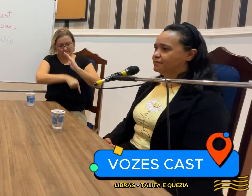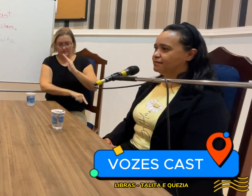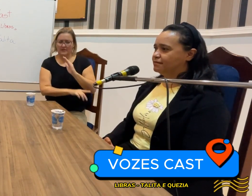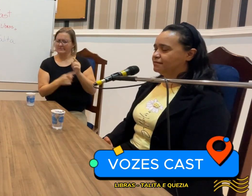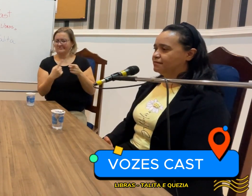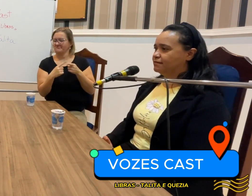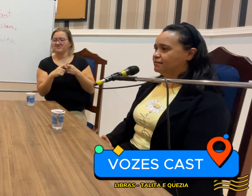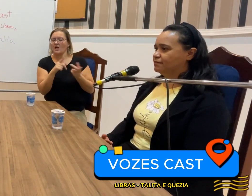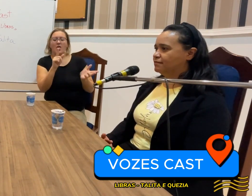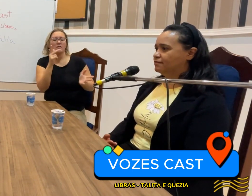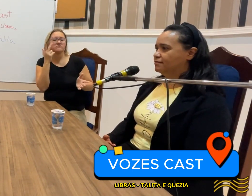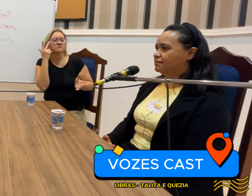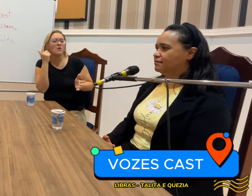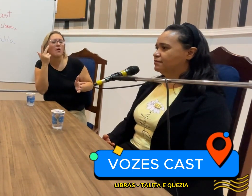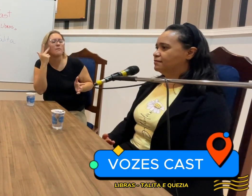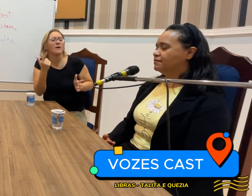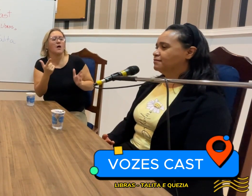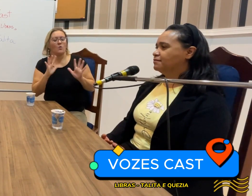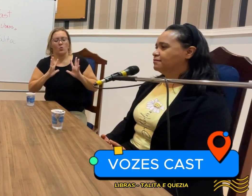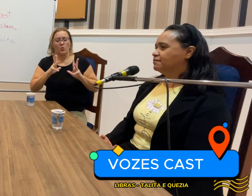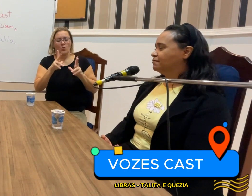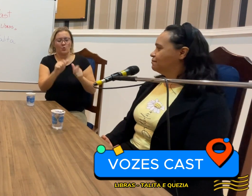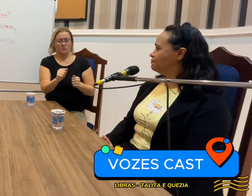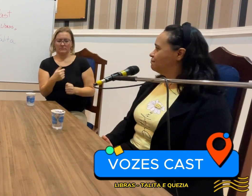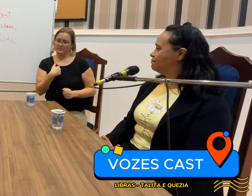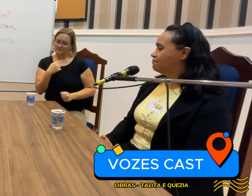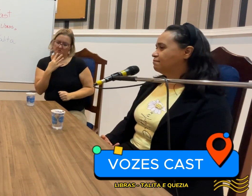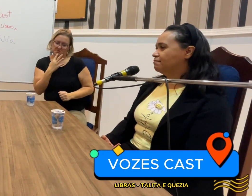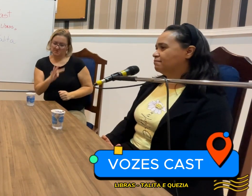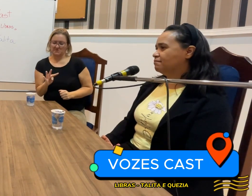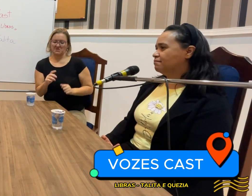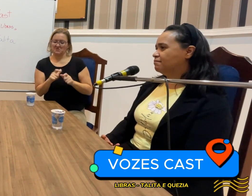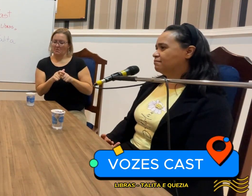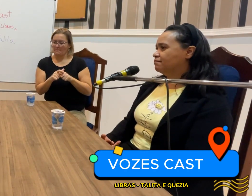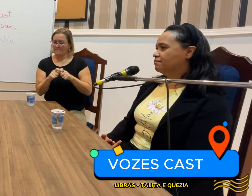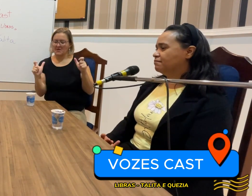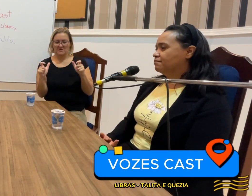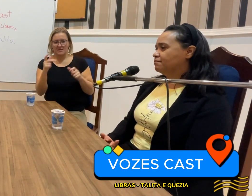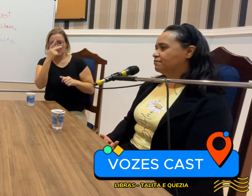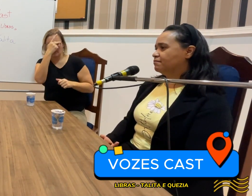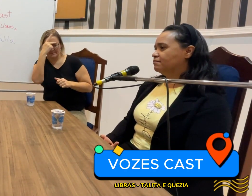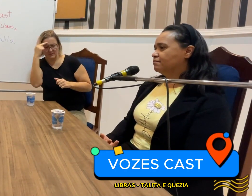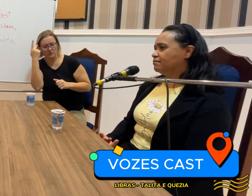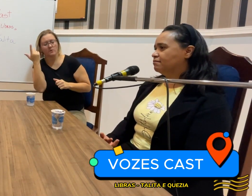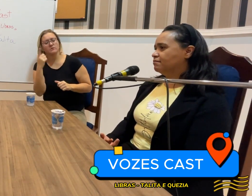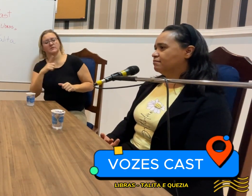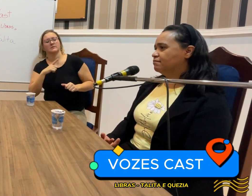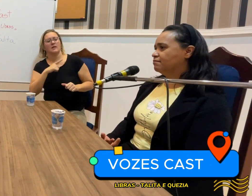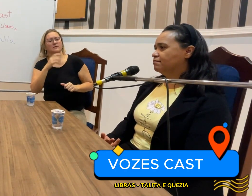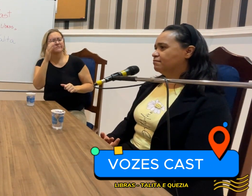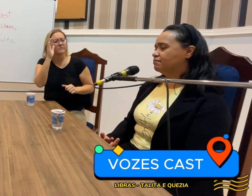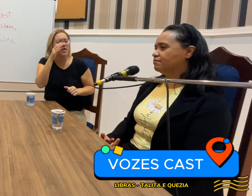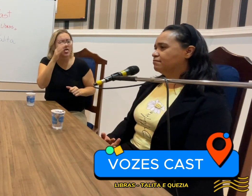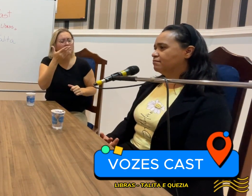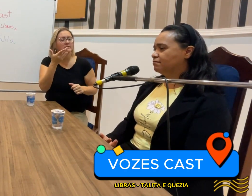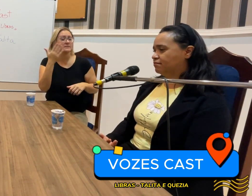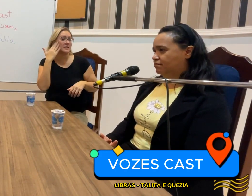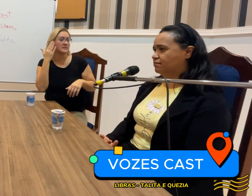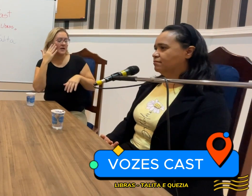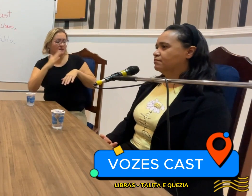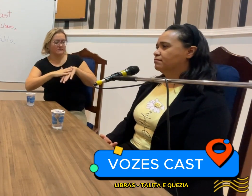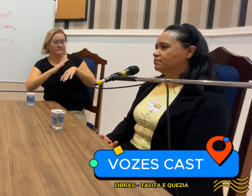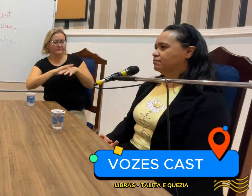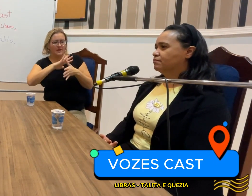comum. As pessoas, eu não conheço, pelo menos, muitas pessoas que falam, que fazem